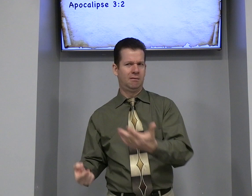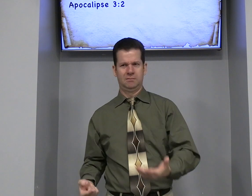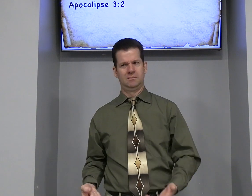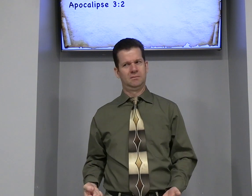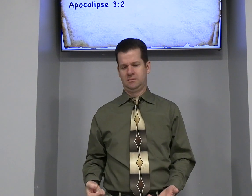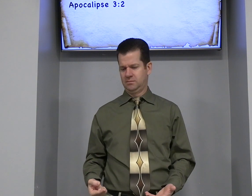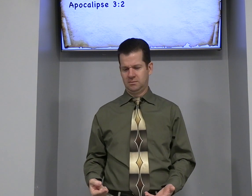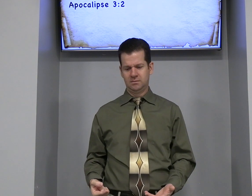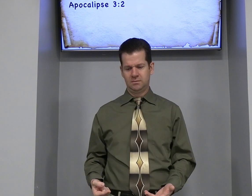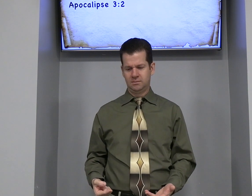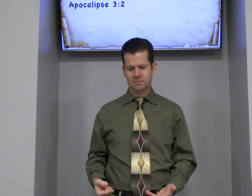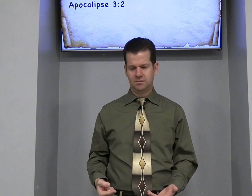reclamar.